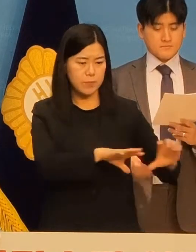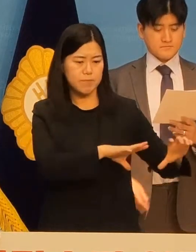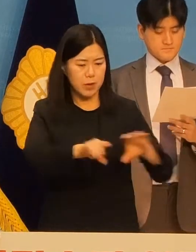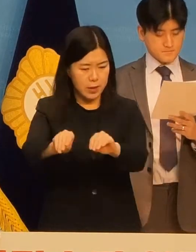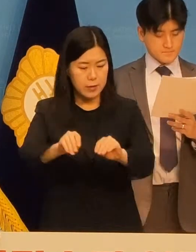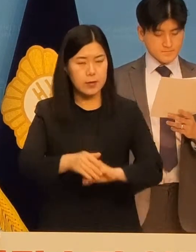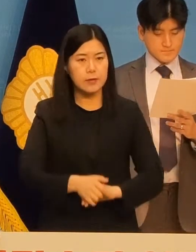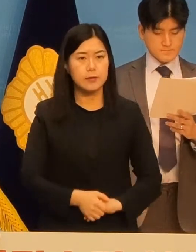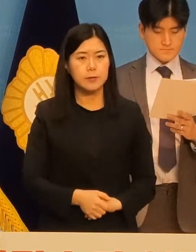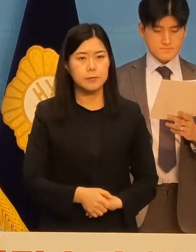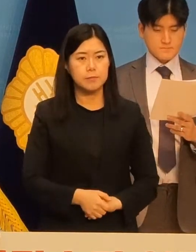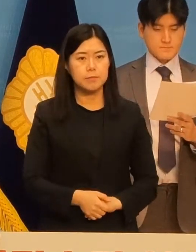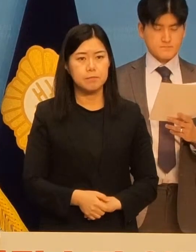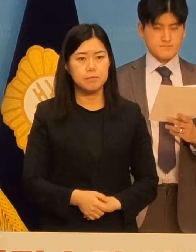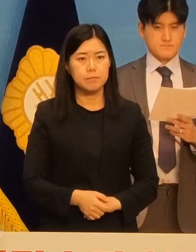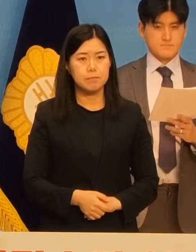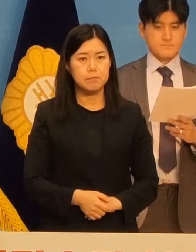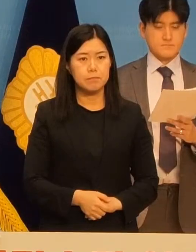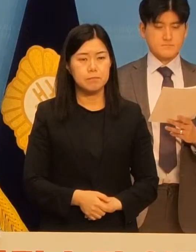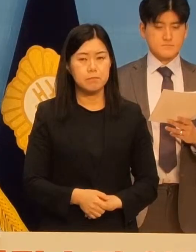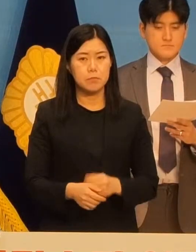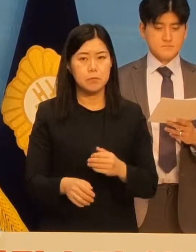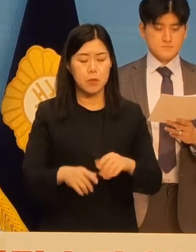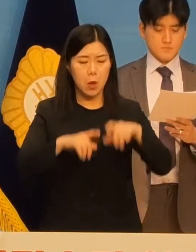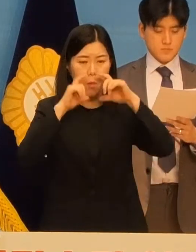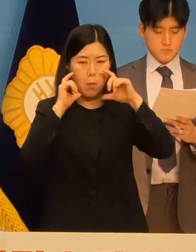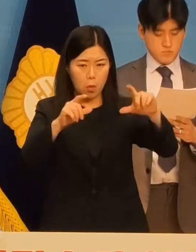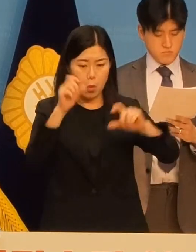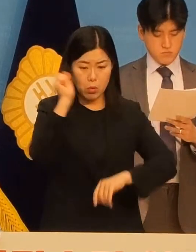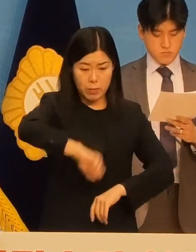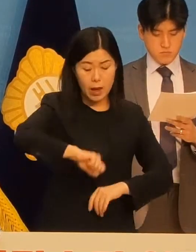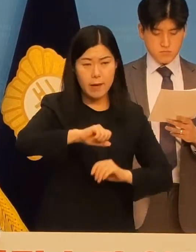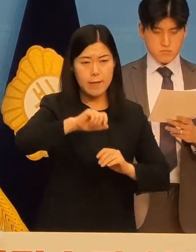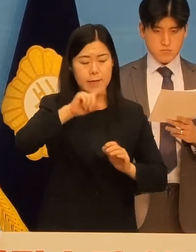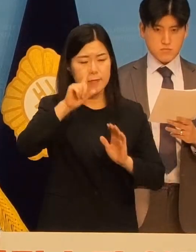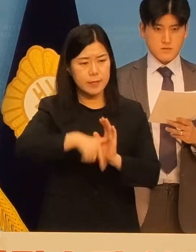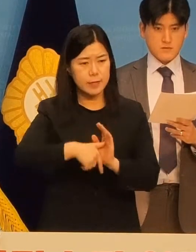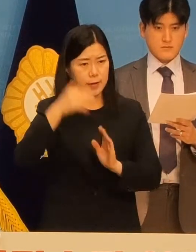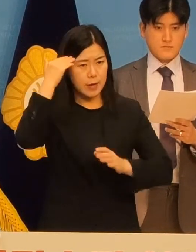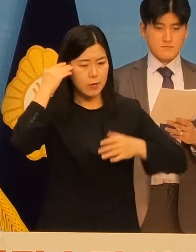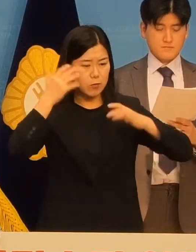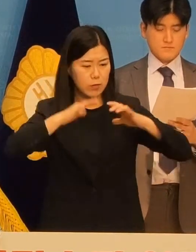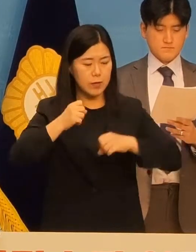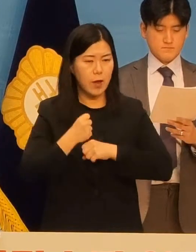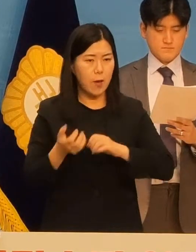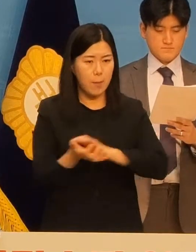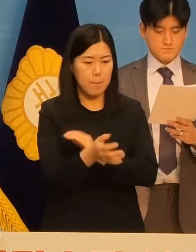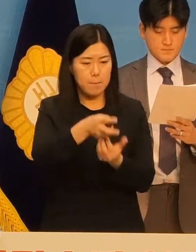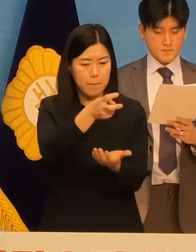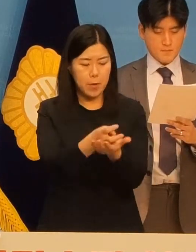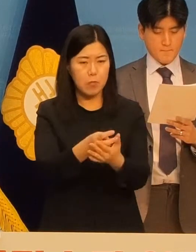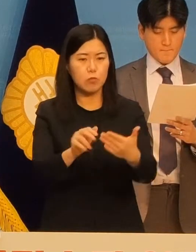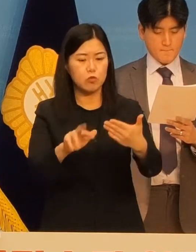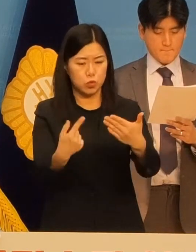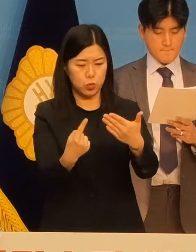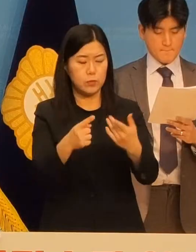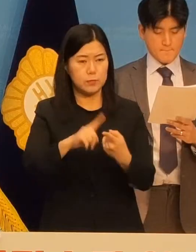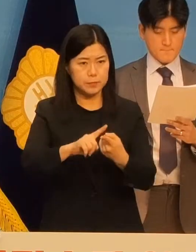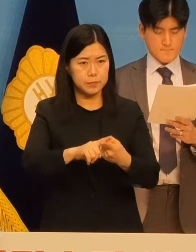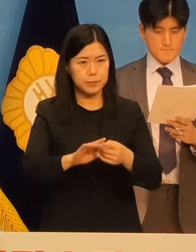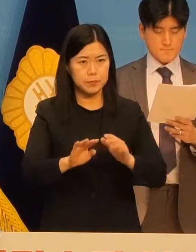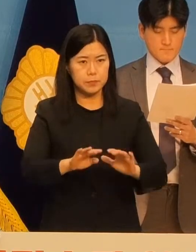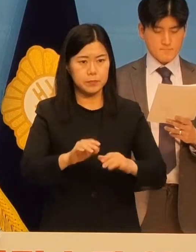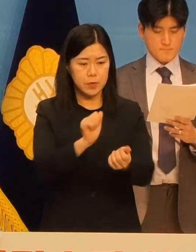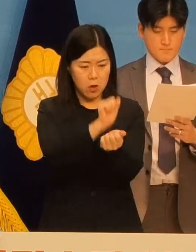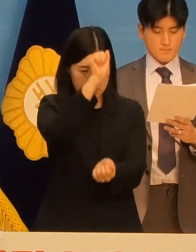금한다. 이상의 포고령 위반자에 대해서는 대한민국 계엄법 제9조에 의하여